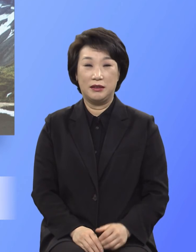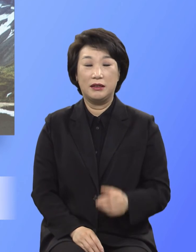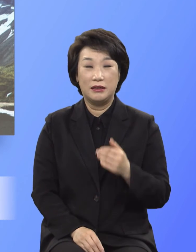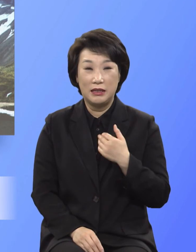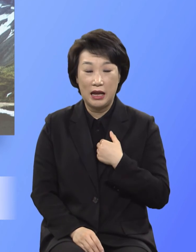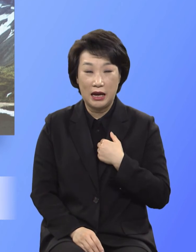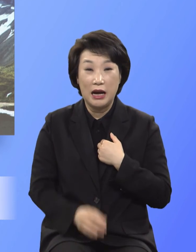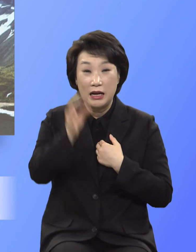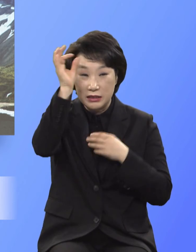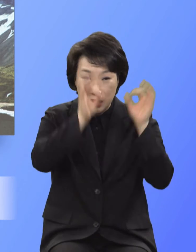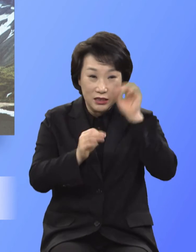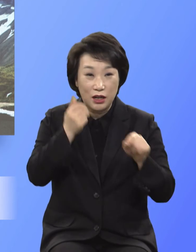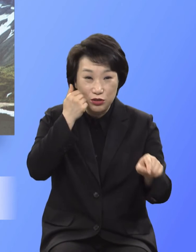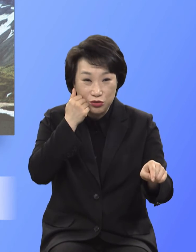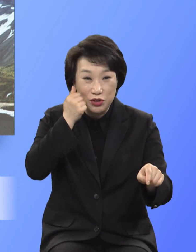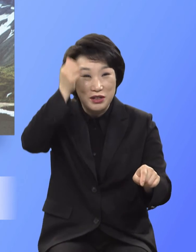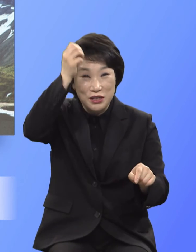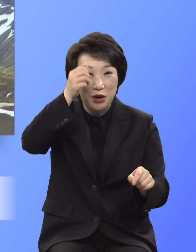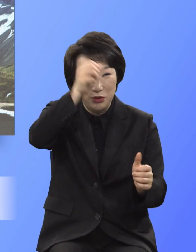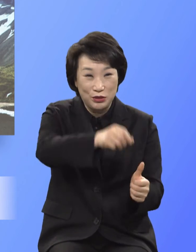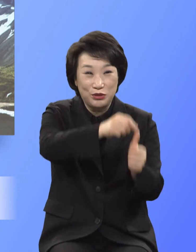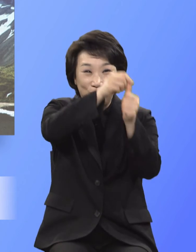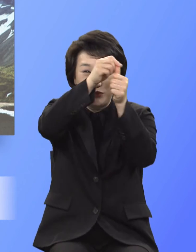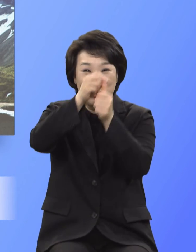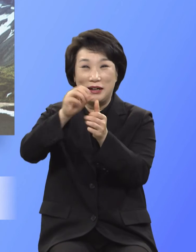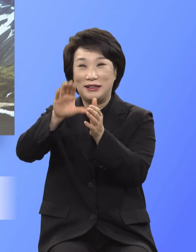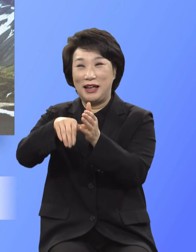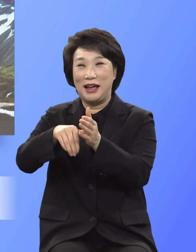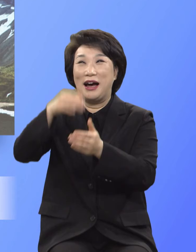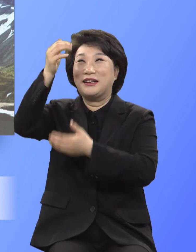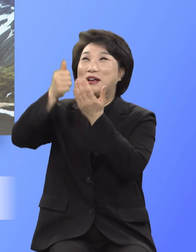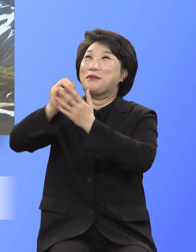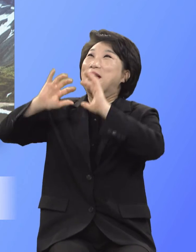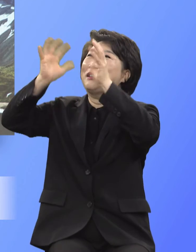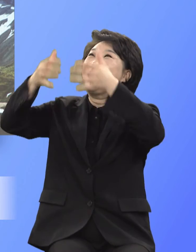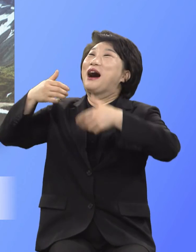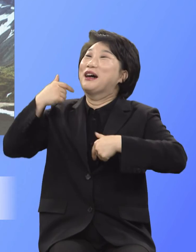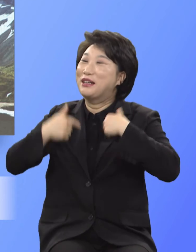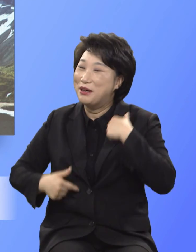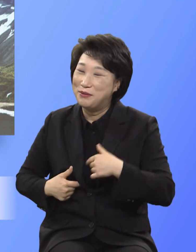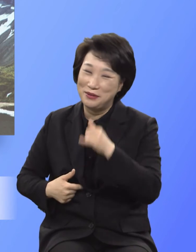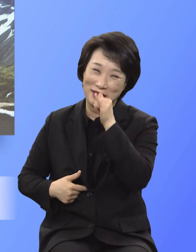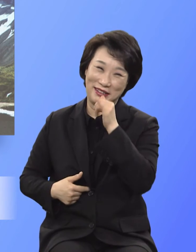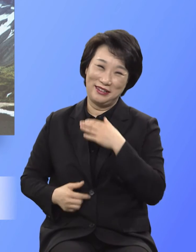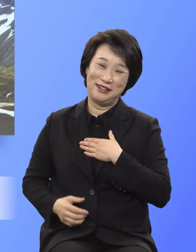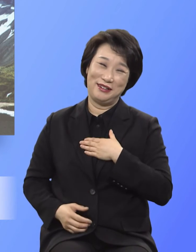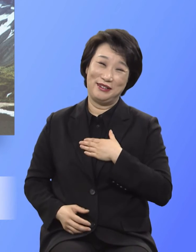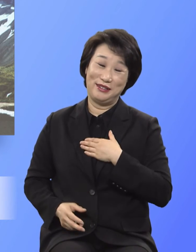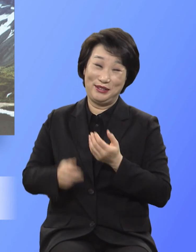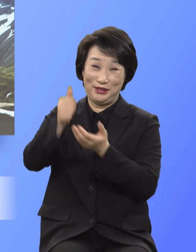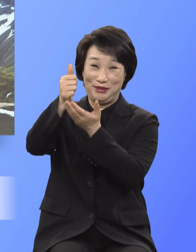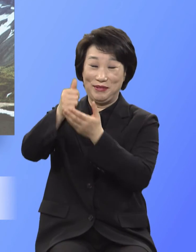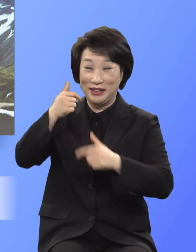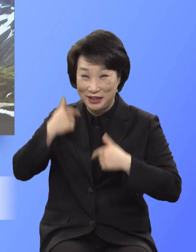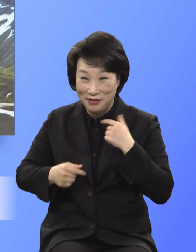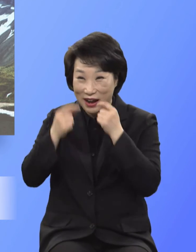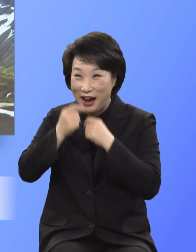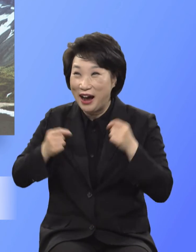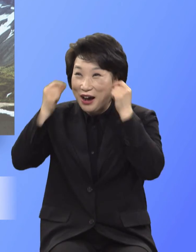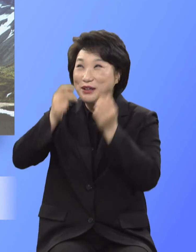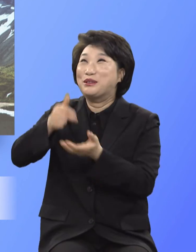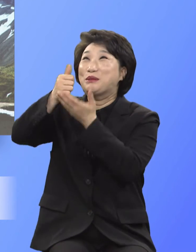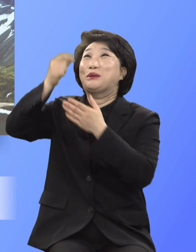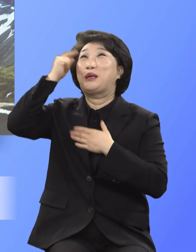내가 찾아서 그 영혼이 살아날 때 하늘나라가 기뻐하고 주님이 기뻐하실